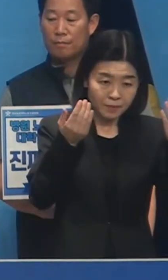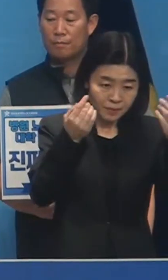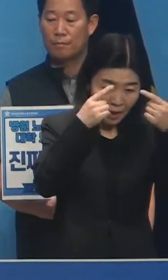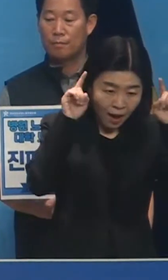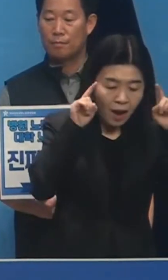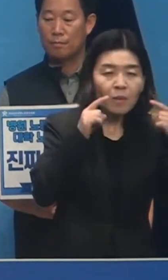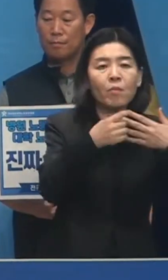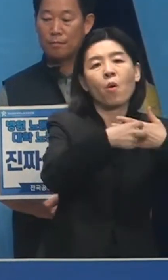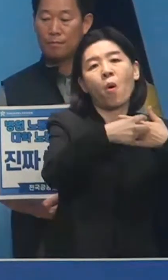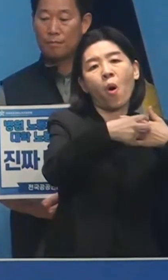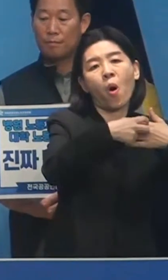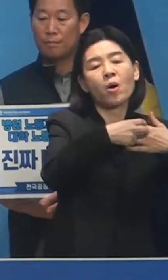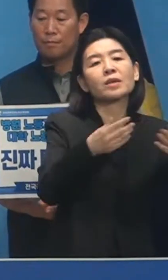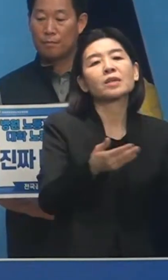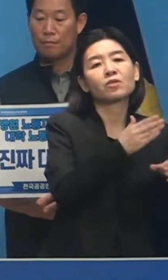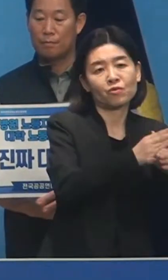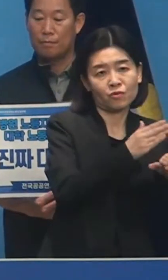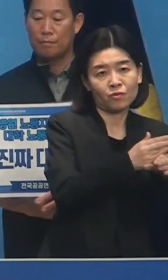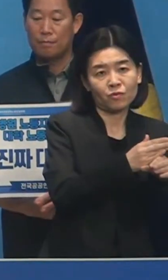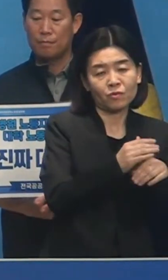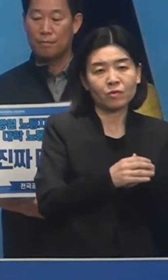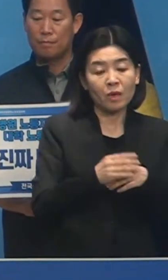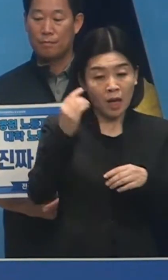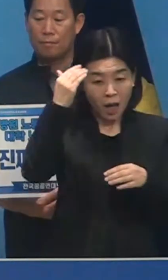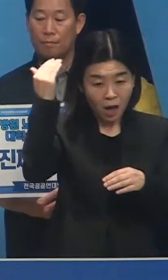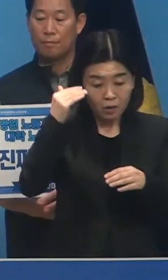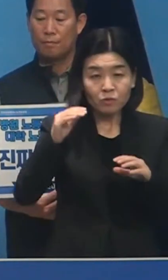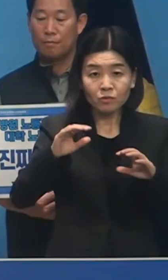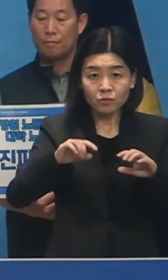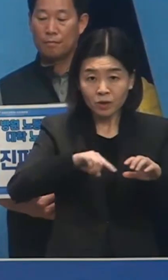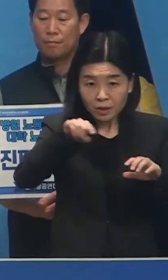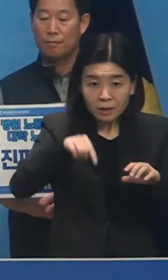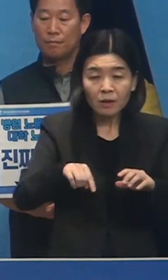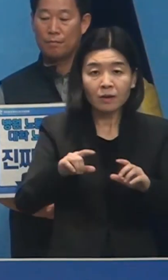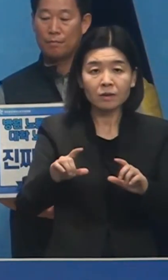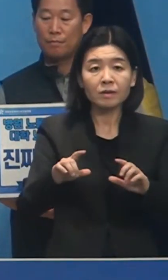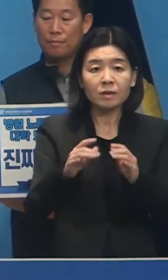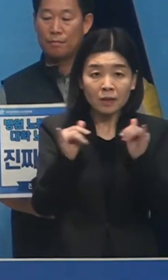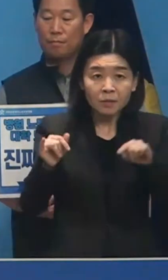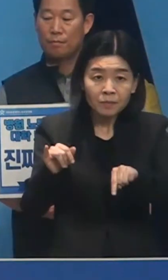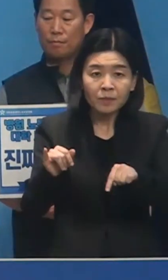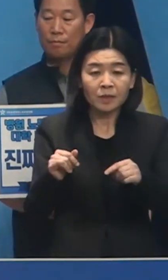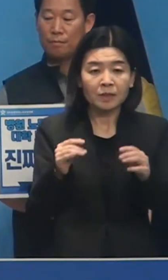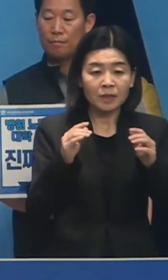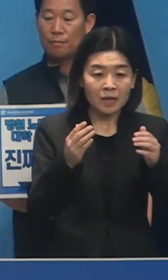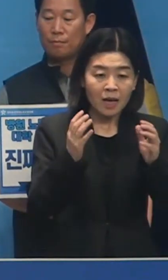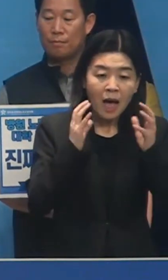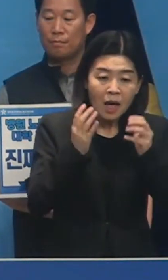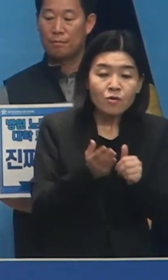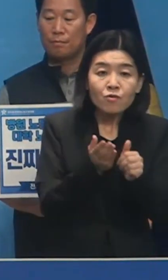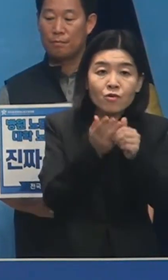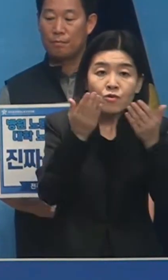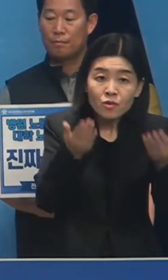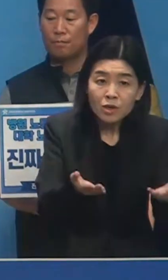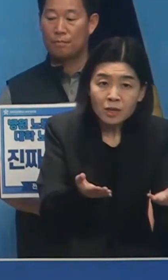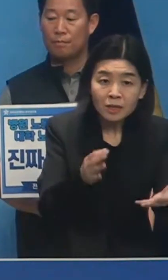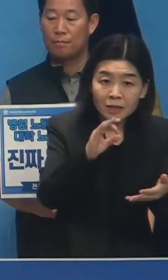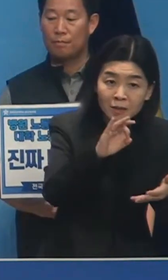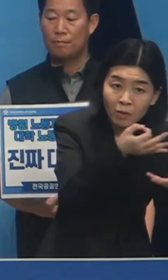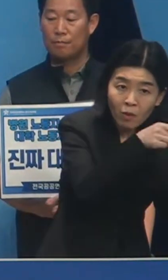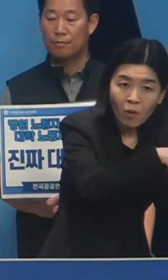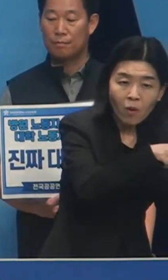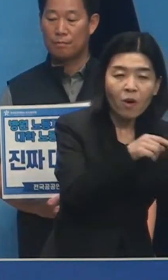있습니다. 대한민국에서 일하는 사람이라면 지급받을 수 있는 육아휴직 급여를 놀랍게도 사립대학